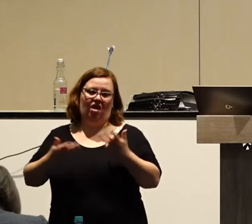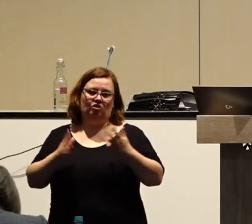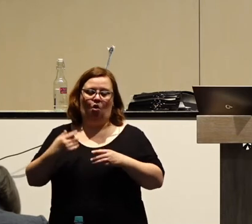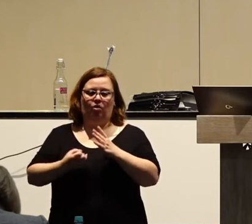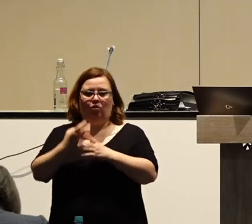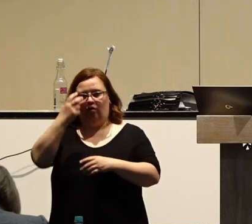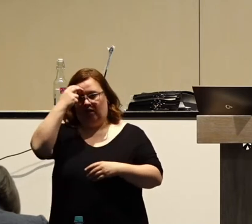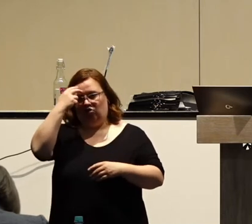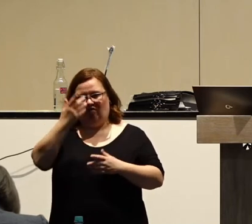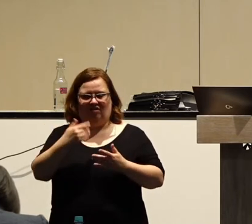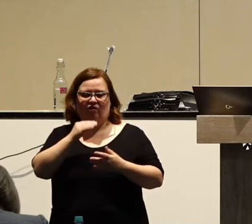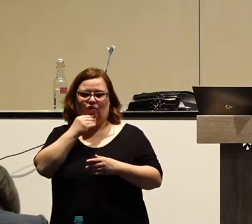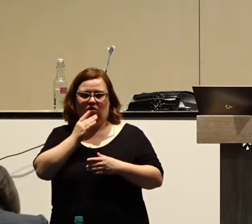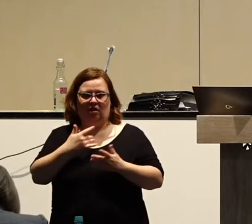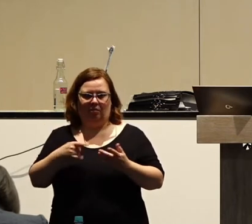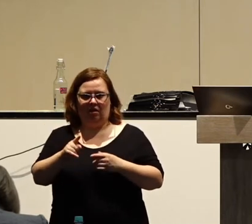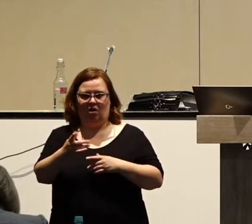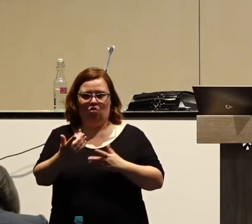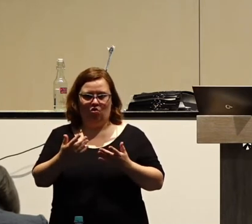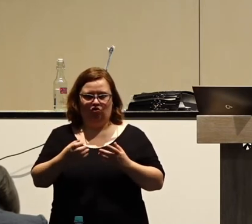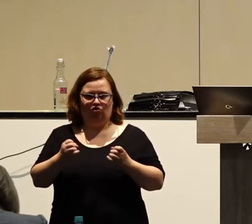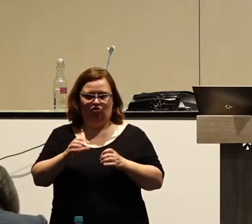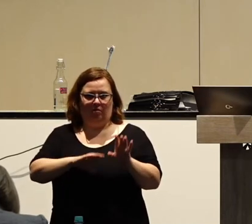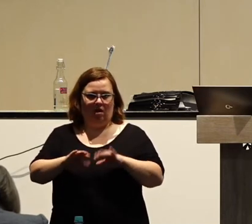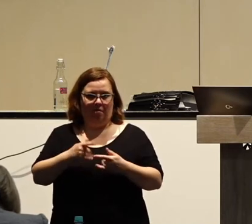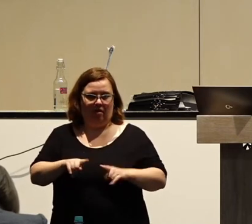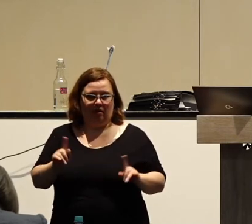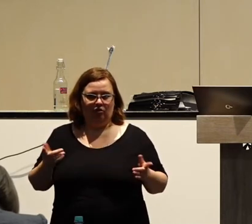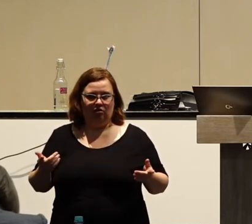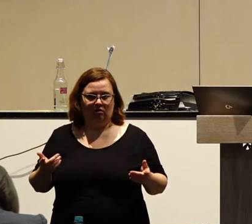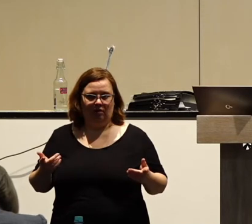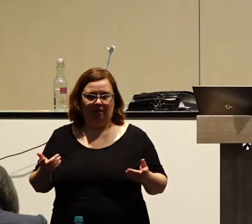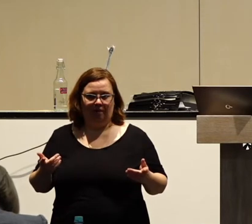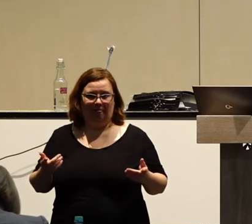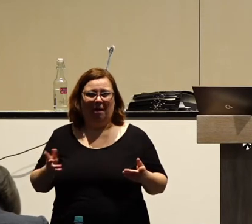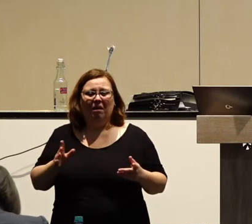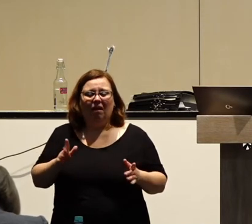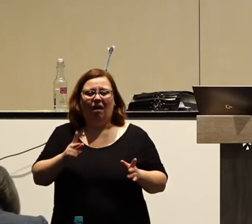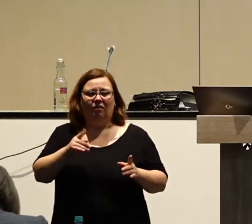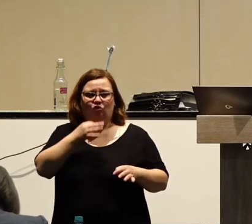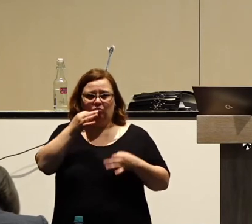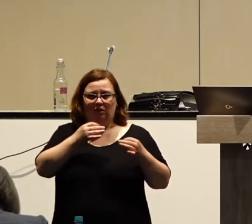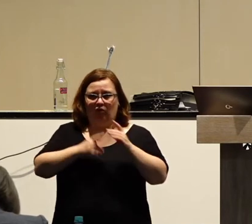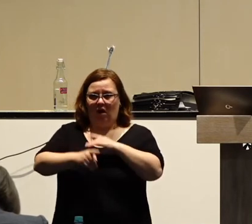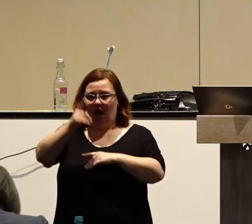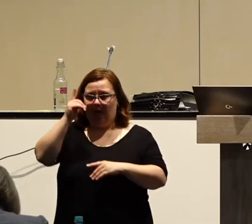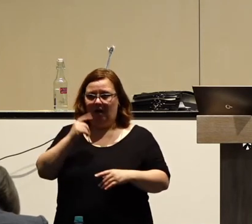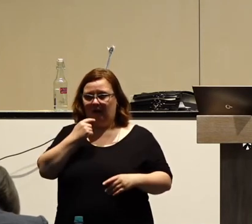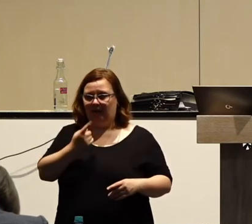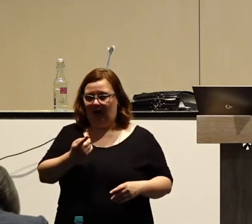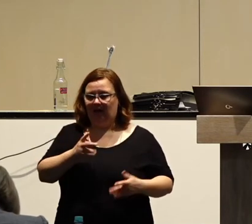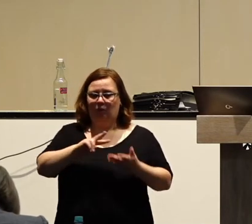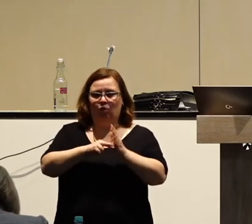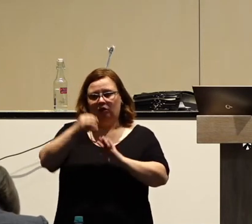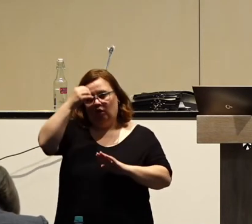die Naturwissenschaften, Physik, Bio, Chemie. Aber gerade vor einem Jahr haben wir gesagt, die